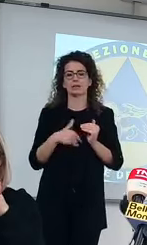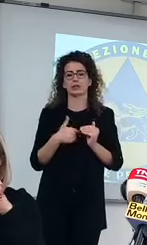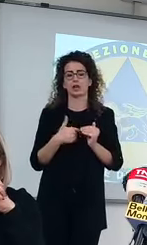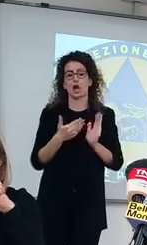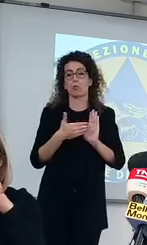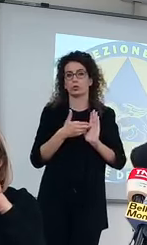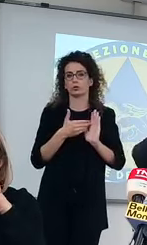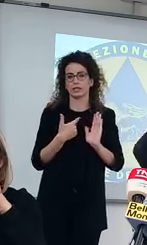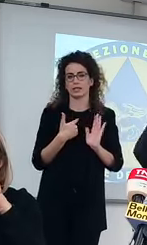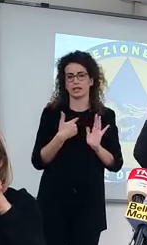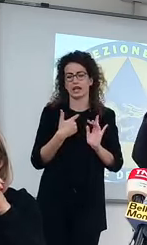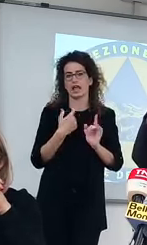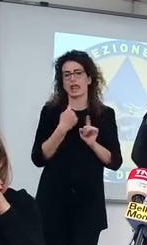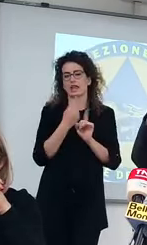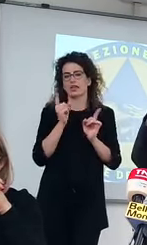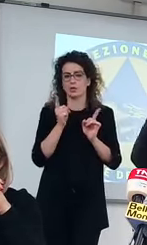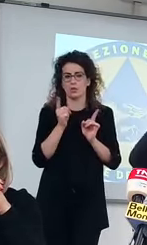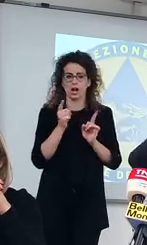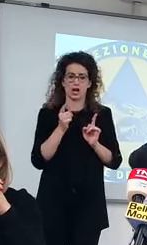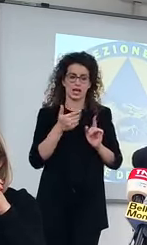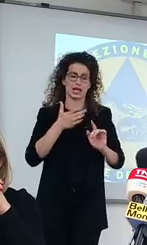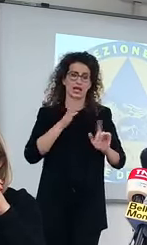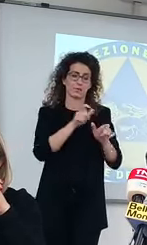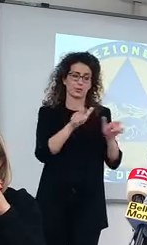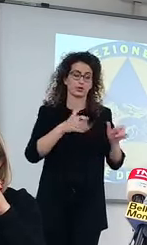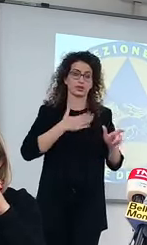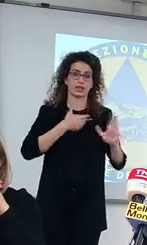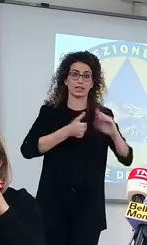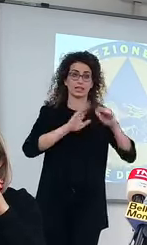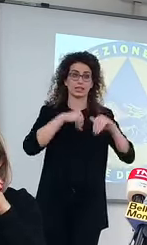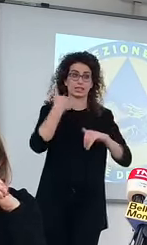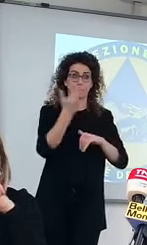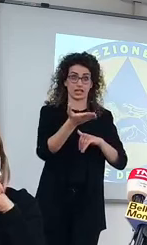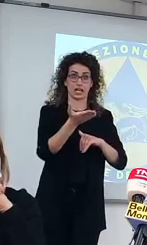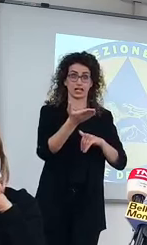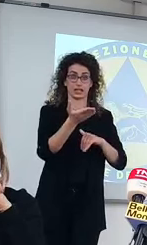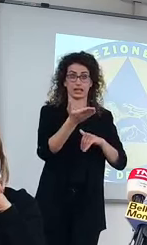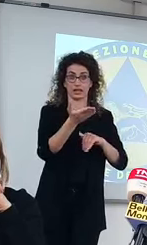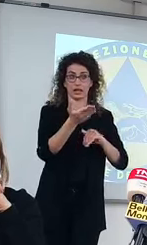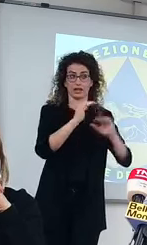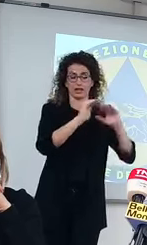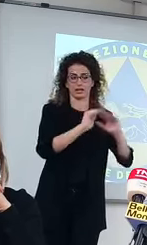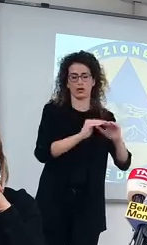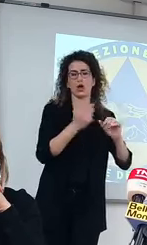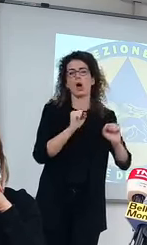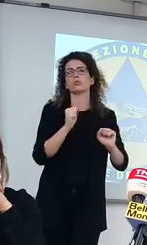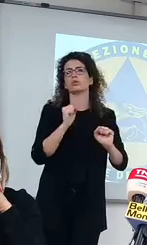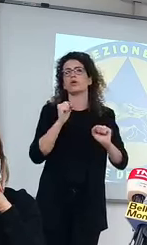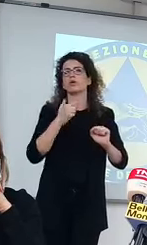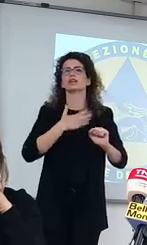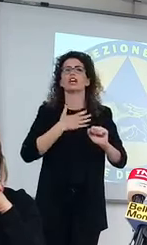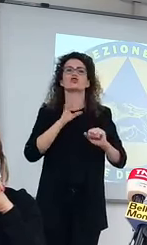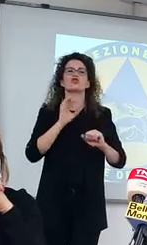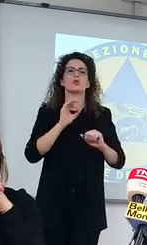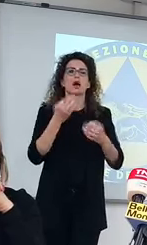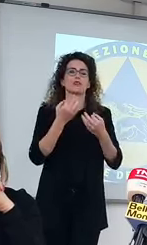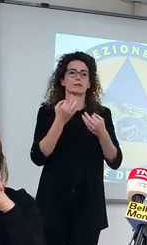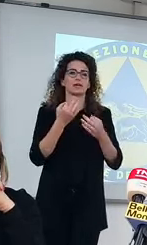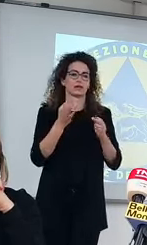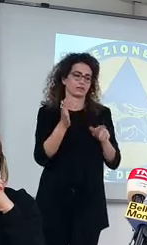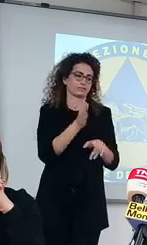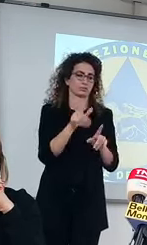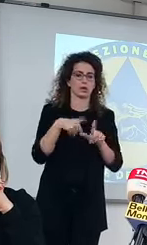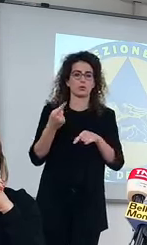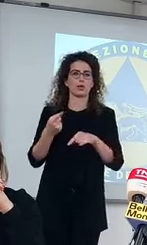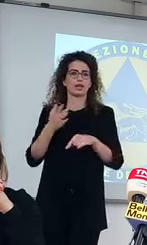mettere in sicurezza tutti quelli che hanno più di 60 anni, perché probabilmente andrebbe bene anche per quelli che ne hanno 50 di anni. E dall'altro mettere in sicurezza quelli